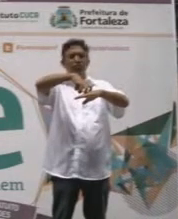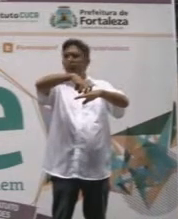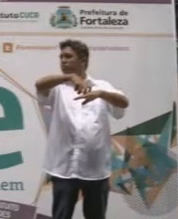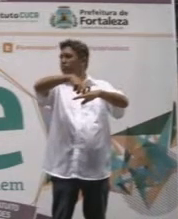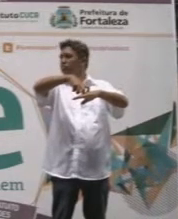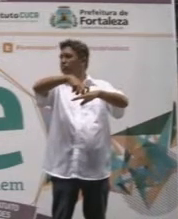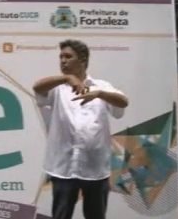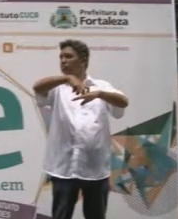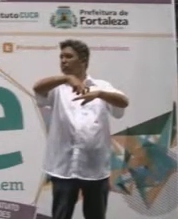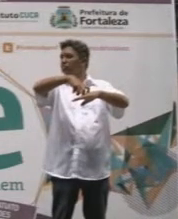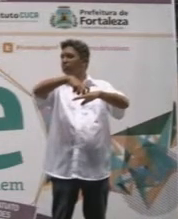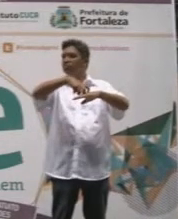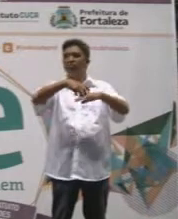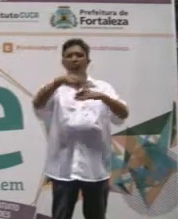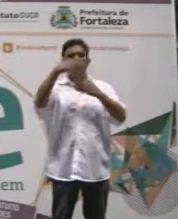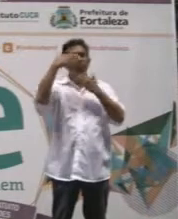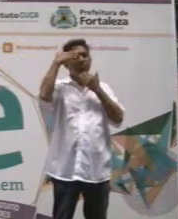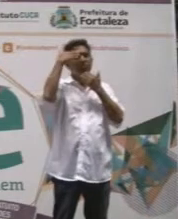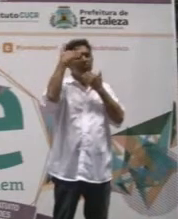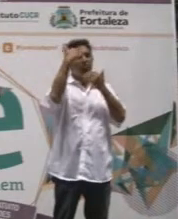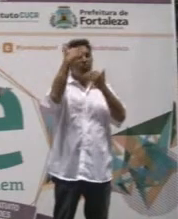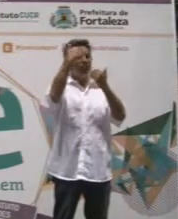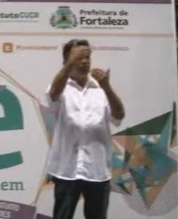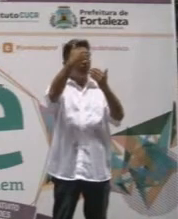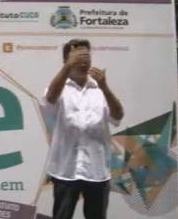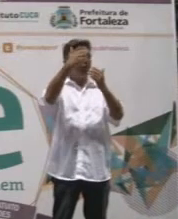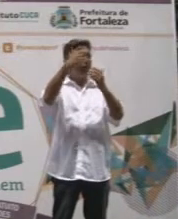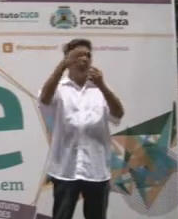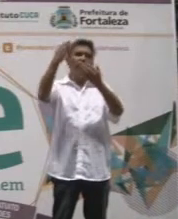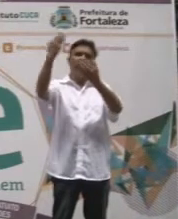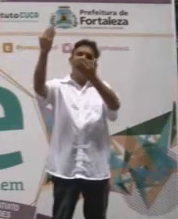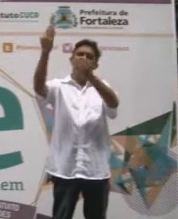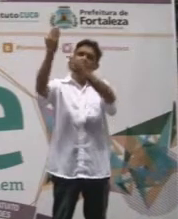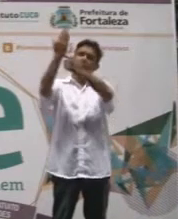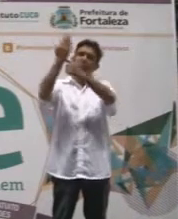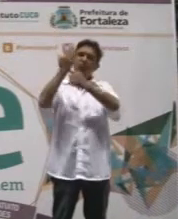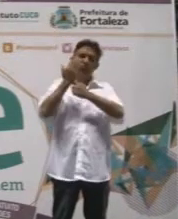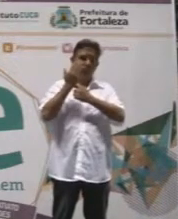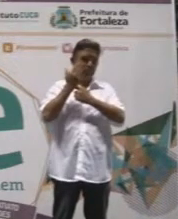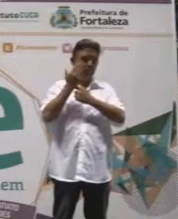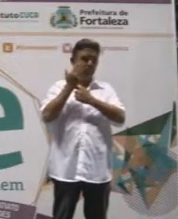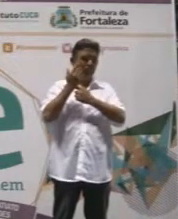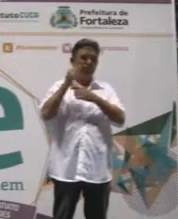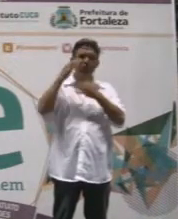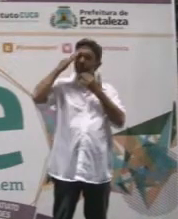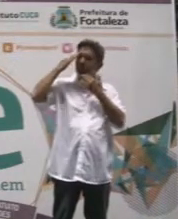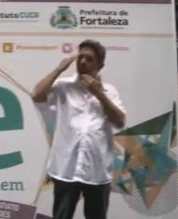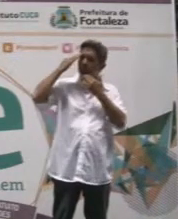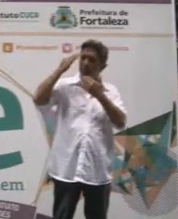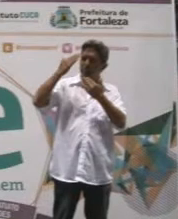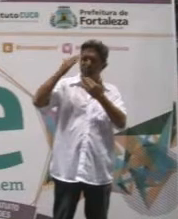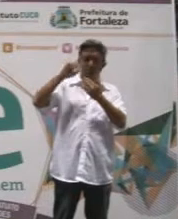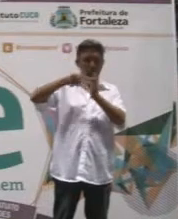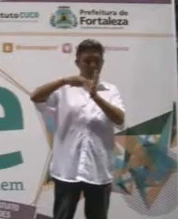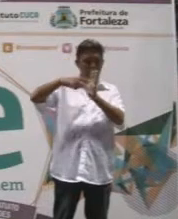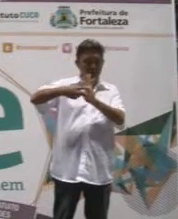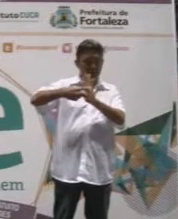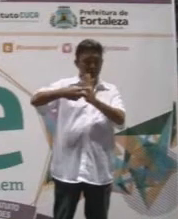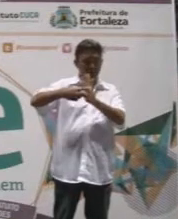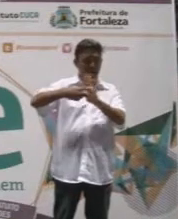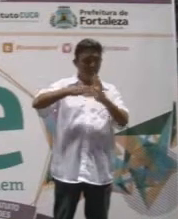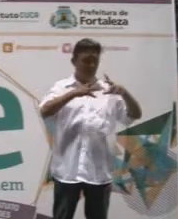Difícil. E agradece o manto protetor à sua volta. Sua gratidão, porém, não se limita ao